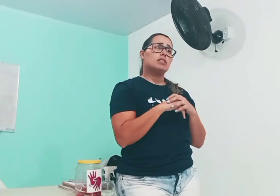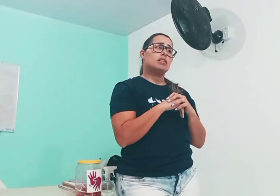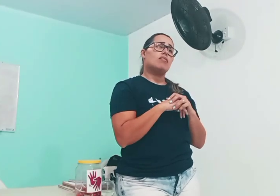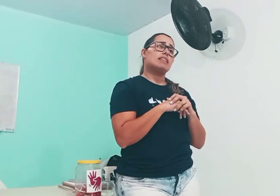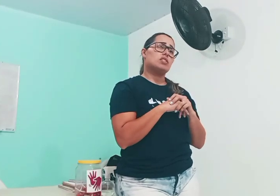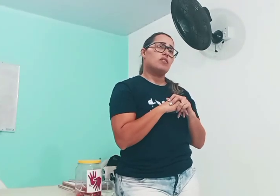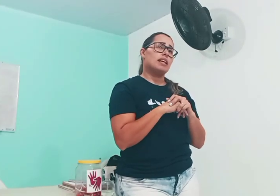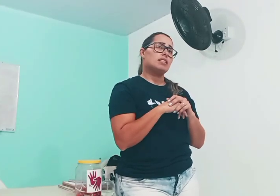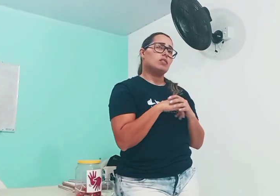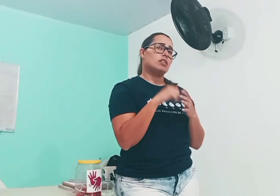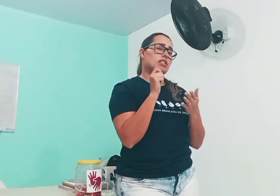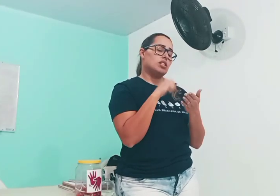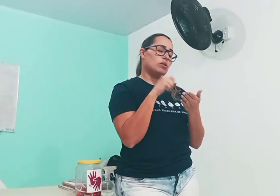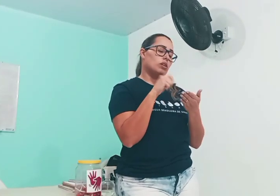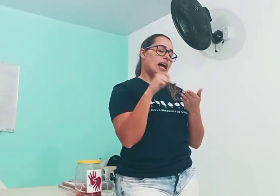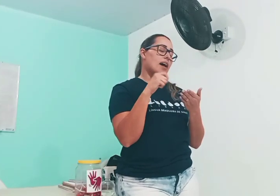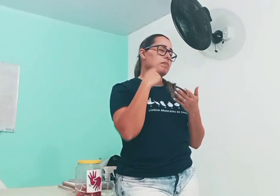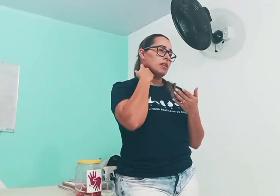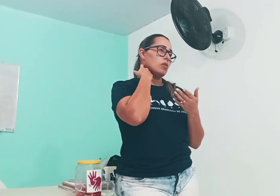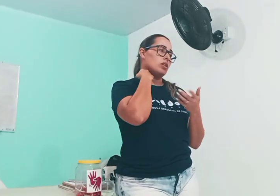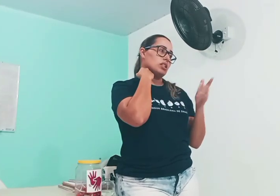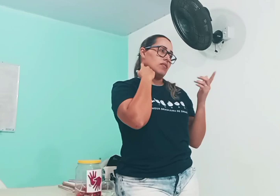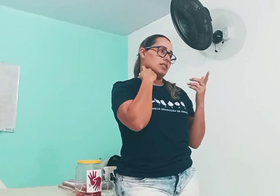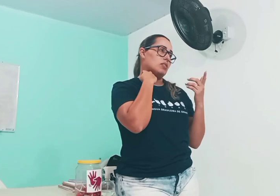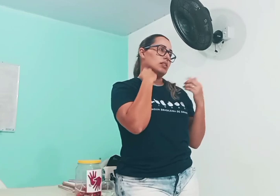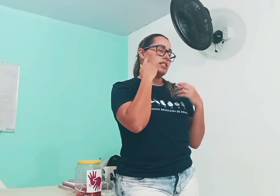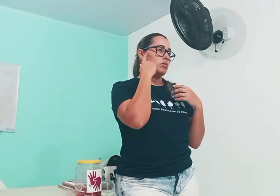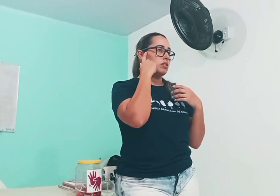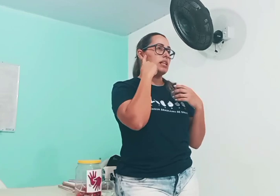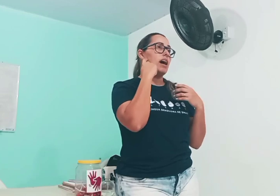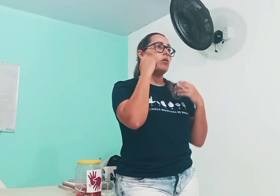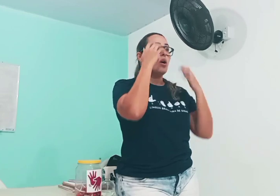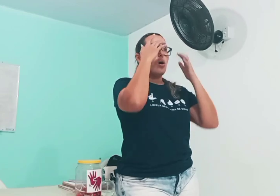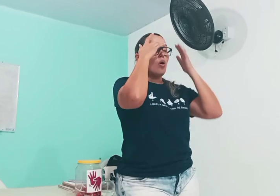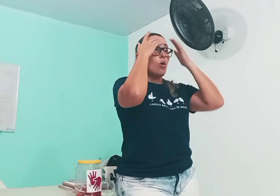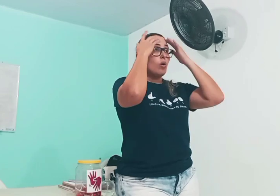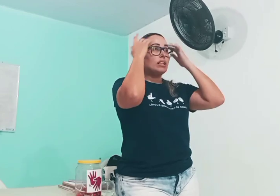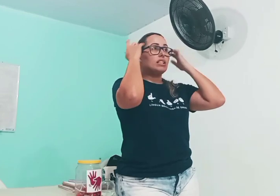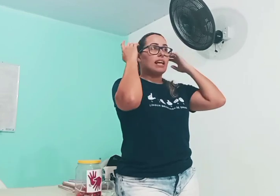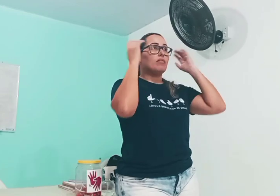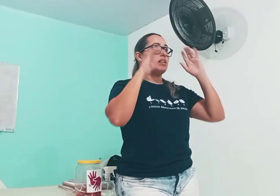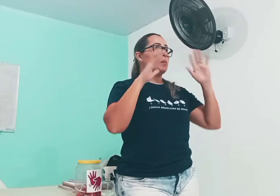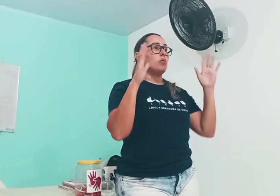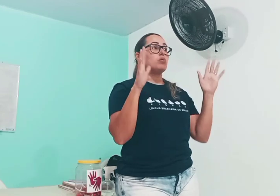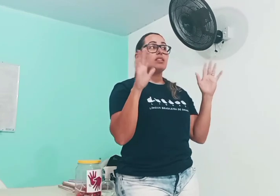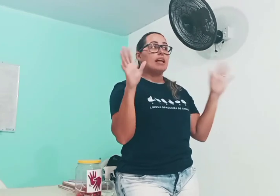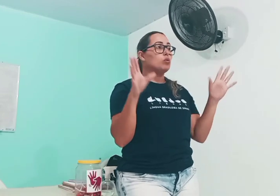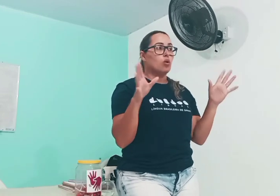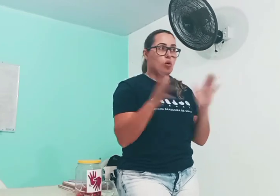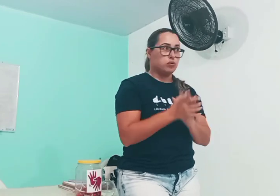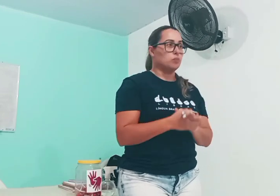que faz a diferença na hora da gente anotar, quando a gente está fazendo anotação de sinal, ou quando a gente quer ver, tipo, um sinal novo,